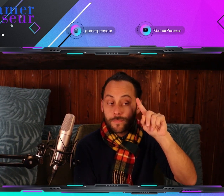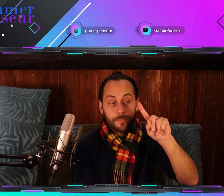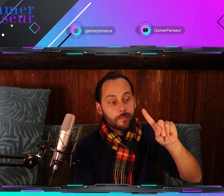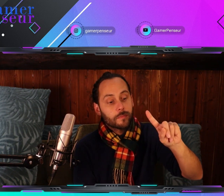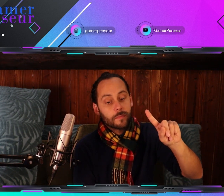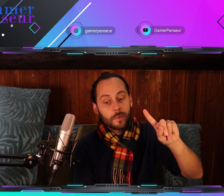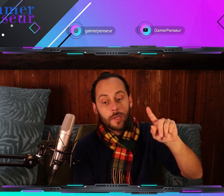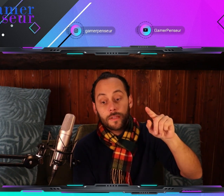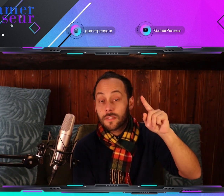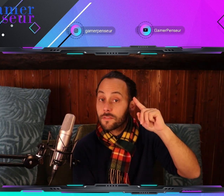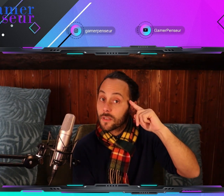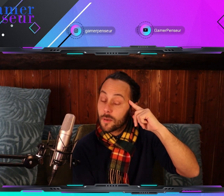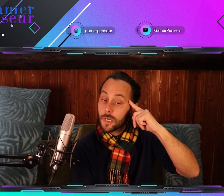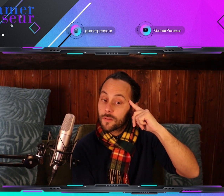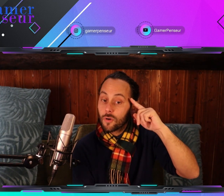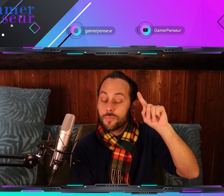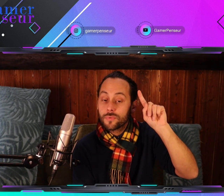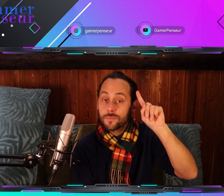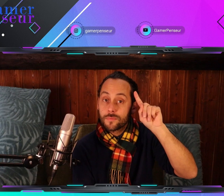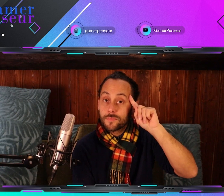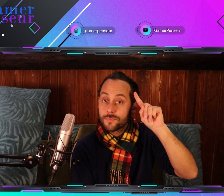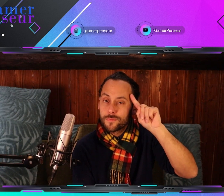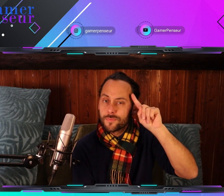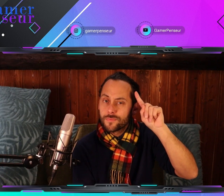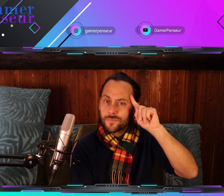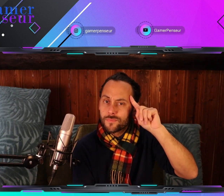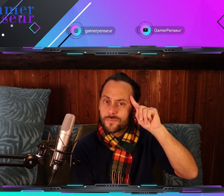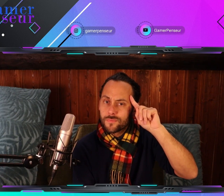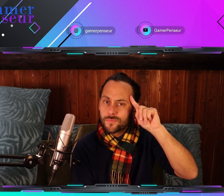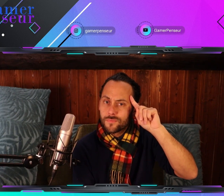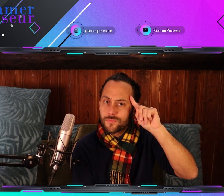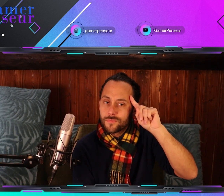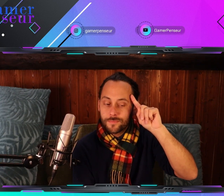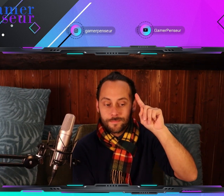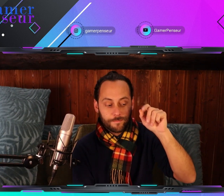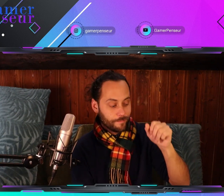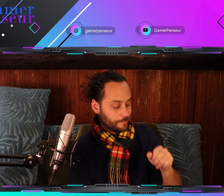Pourquoi? L'index qui vient taper la tempe.